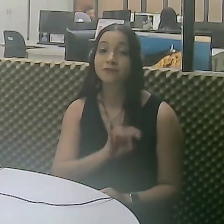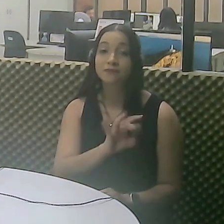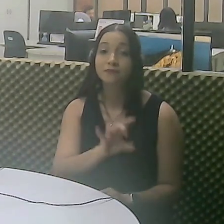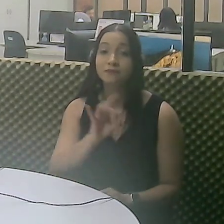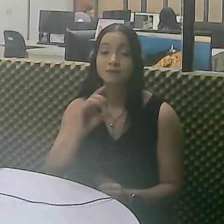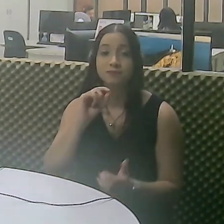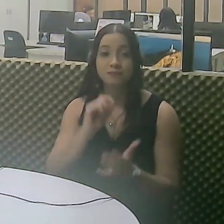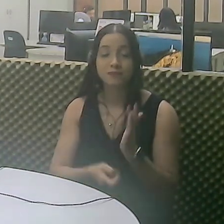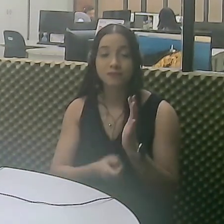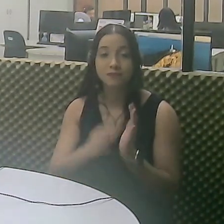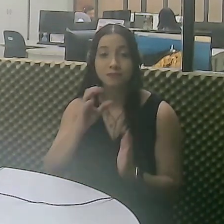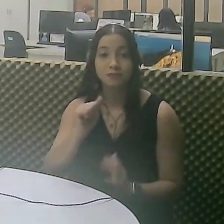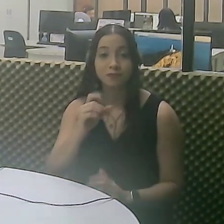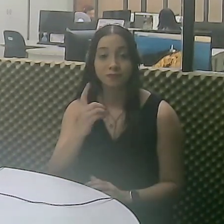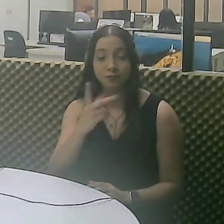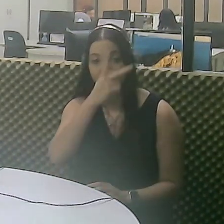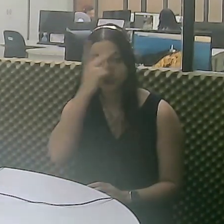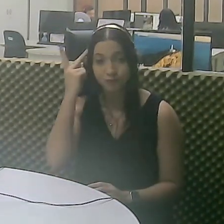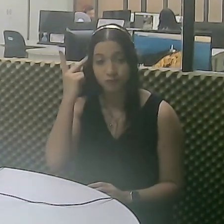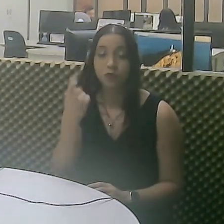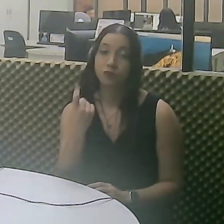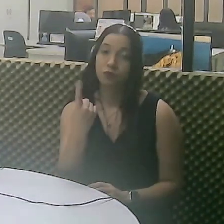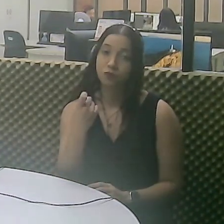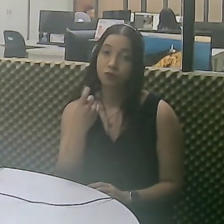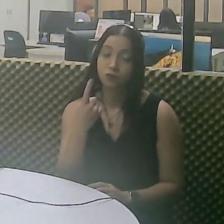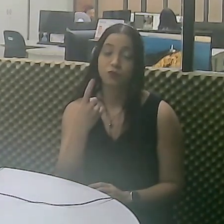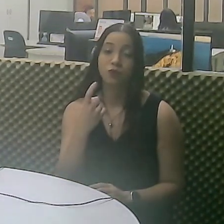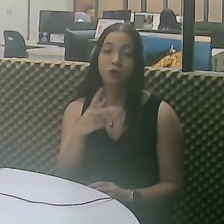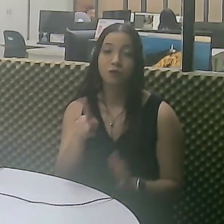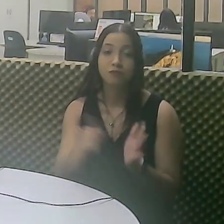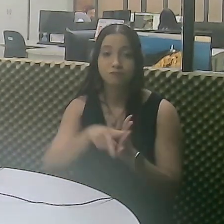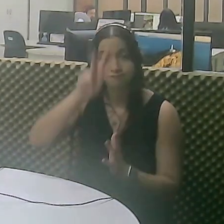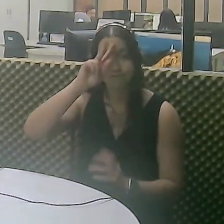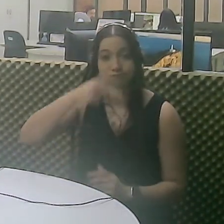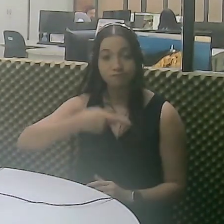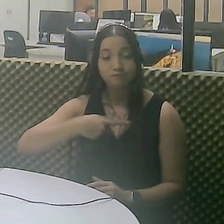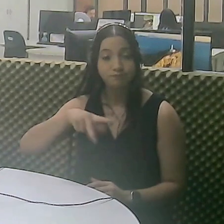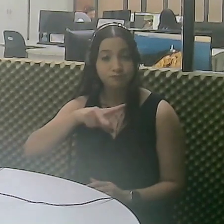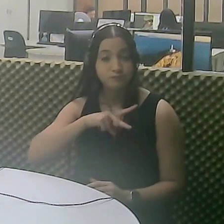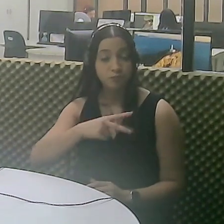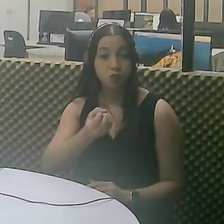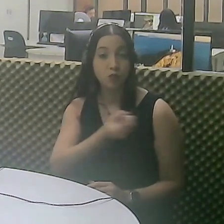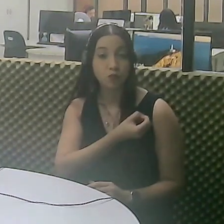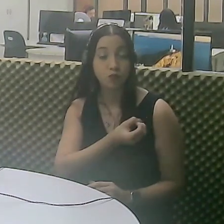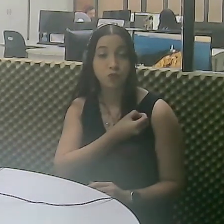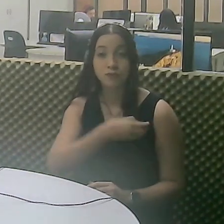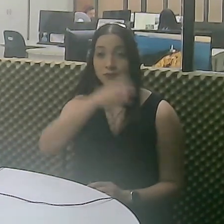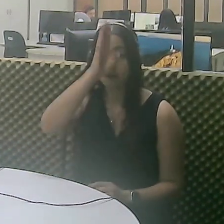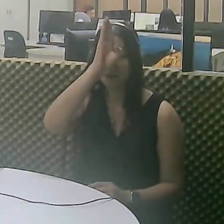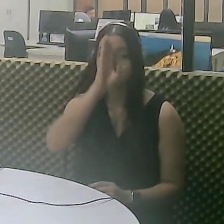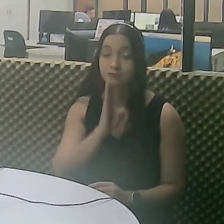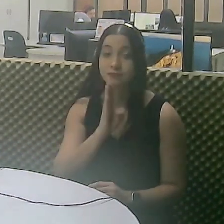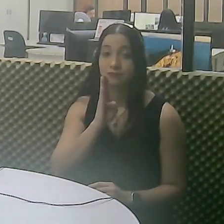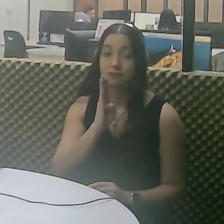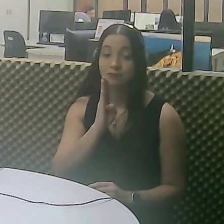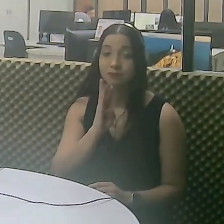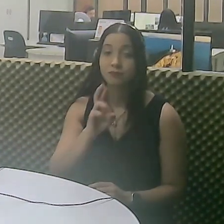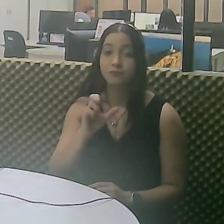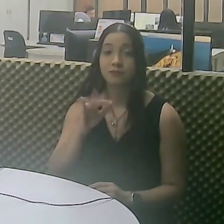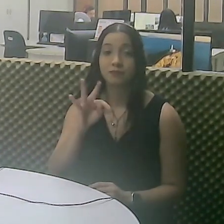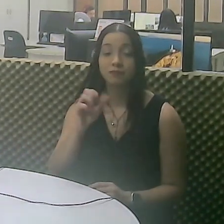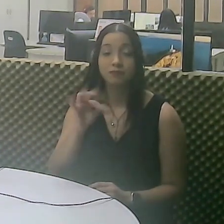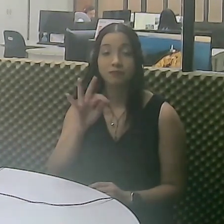inscrição no cadastro da pessoa física é única e intransferível. O número de identificação é gerado gratuitamente pela Receita